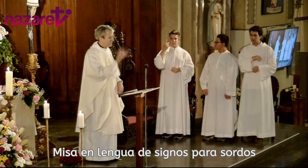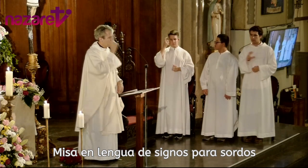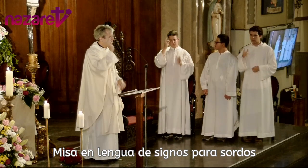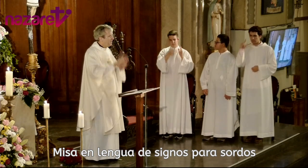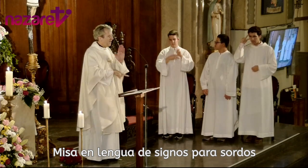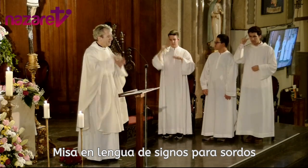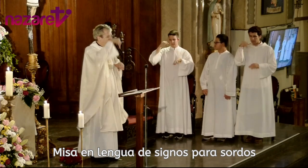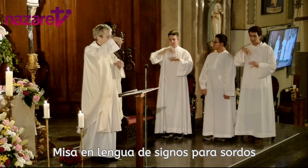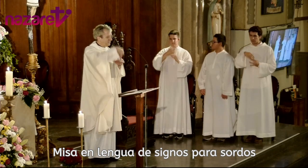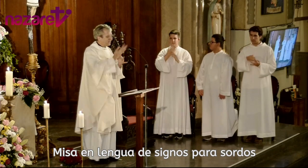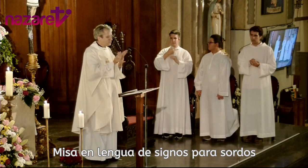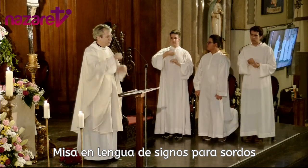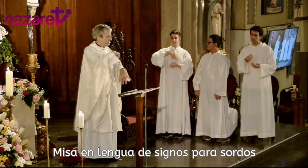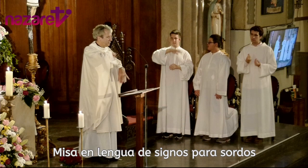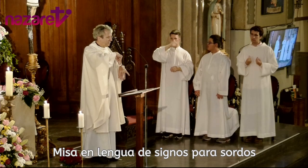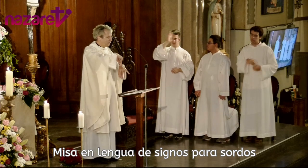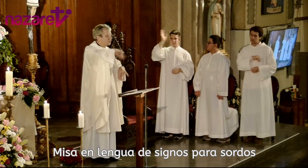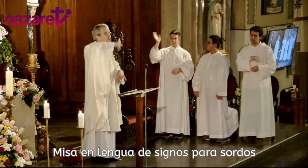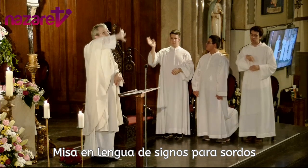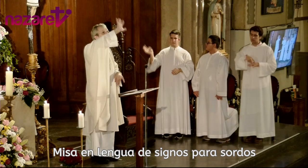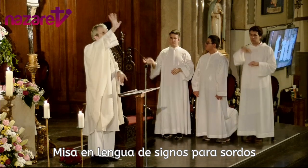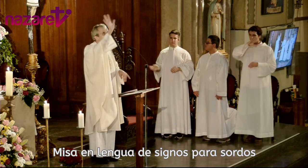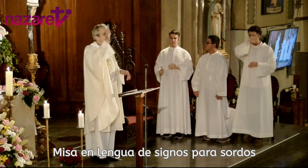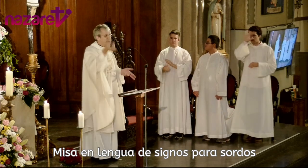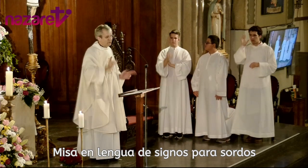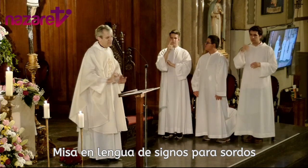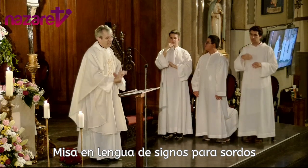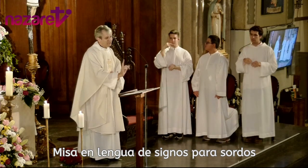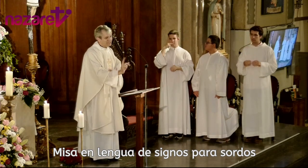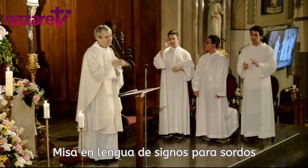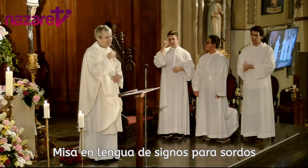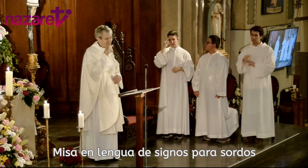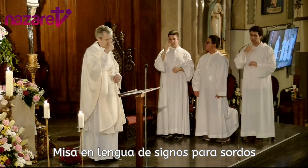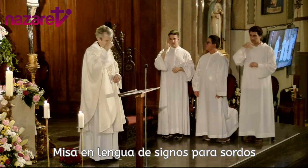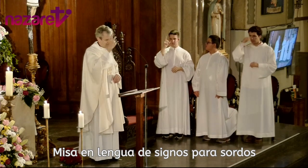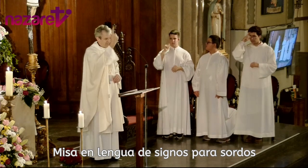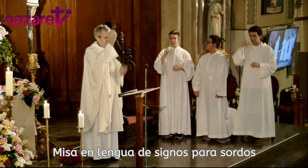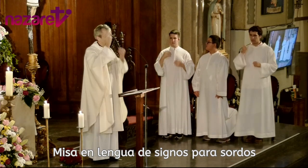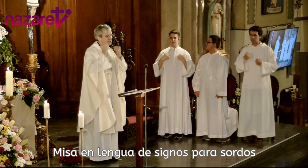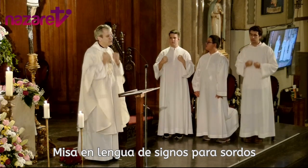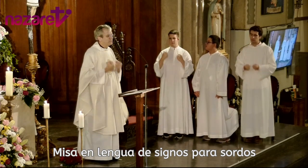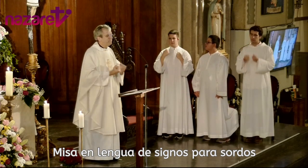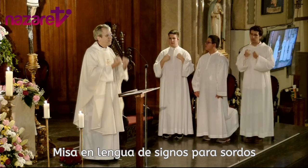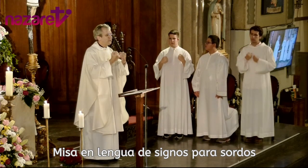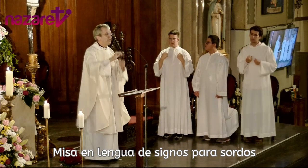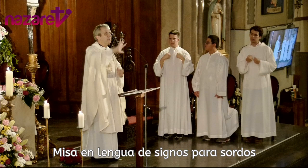infiernos. Al tercer día resucitó de entre los muertos, subió a los cielos y está sentado a la derecha de Dios, Padre